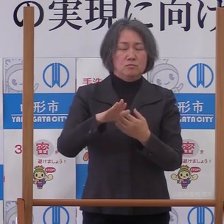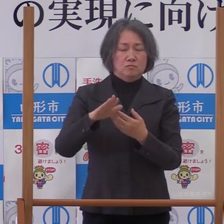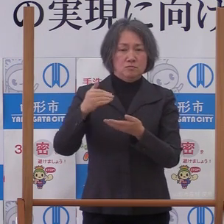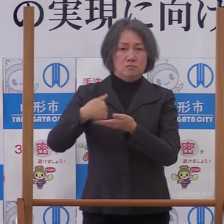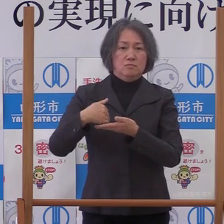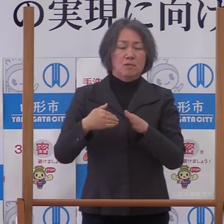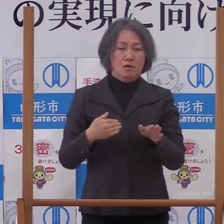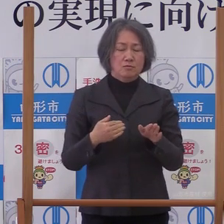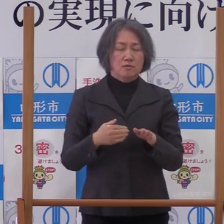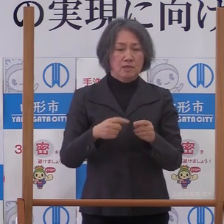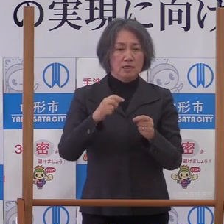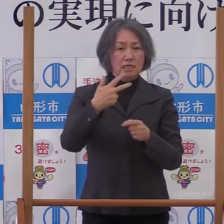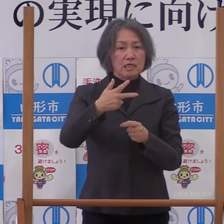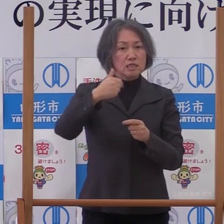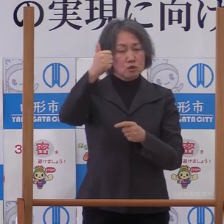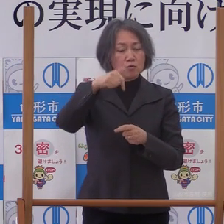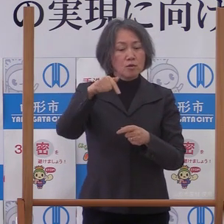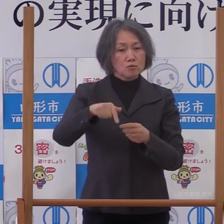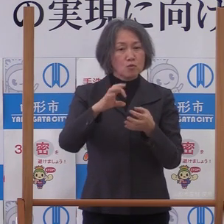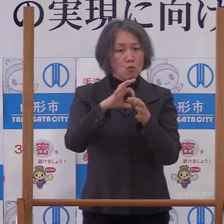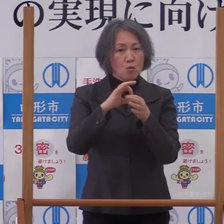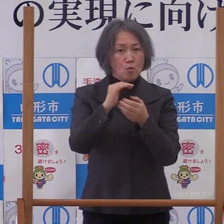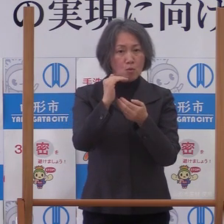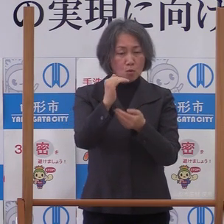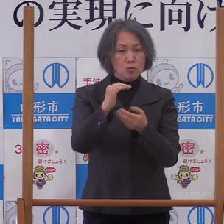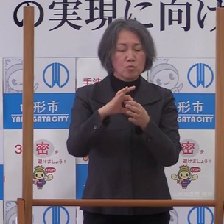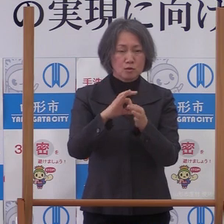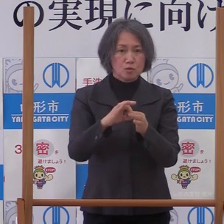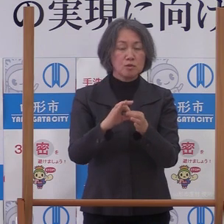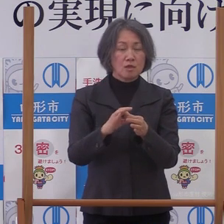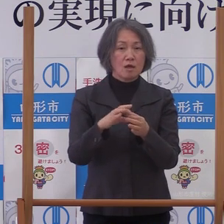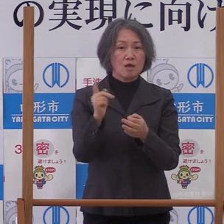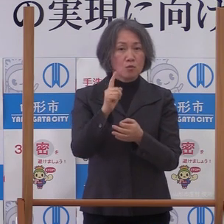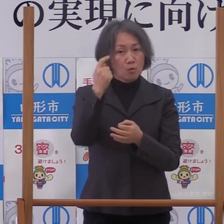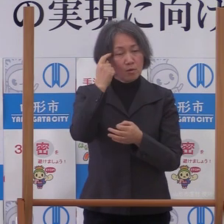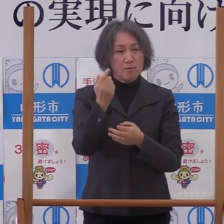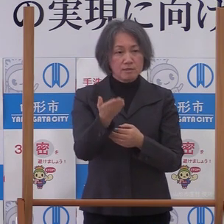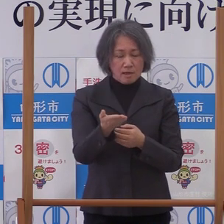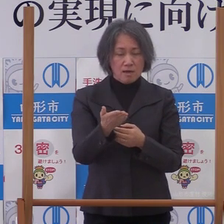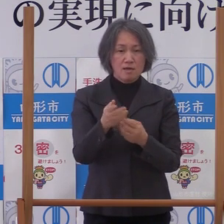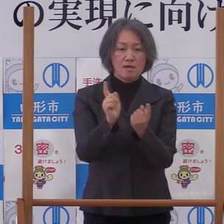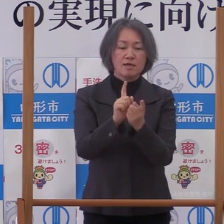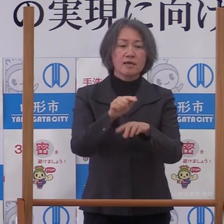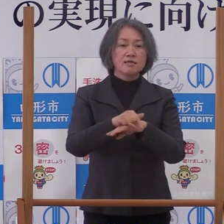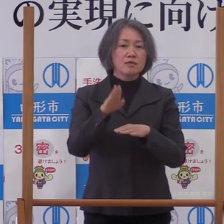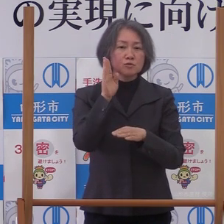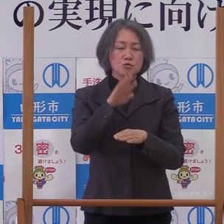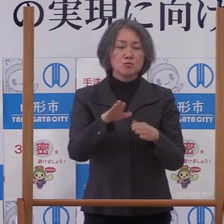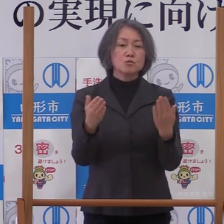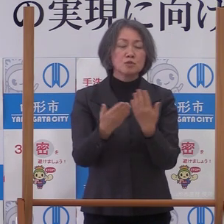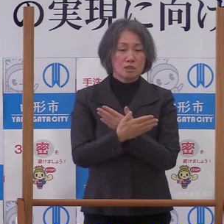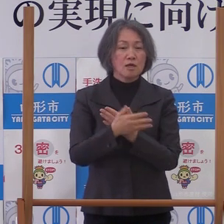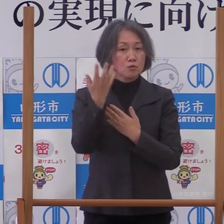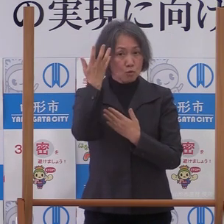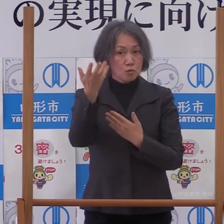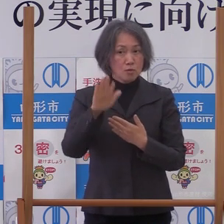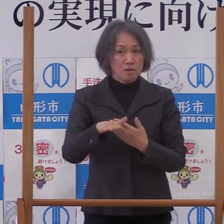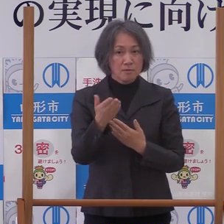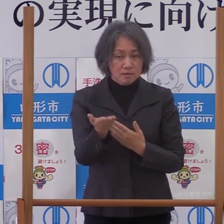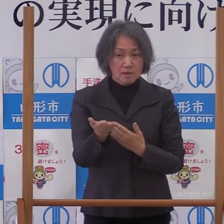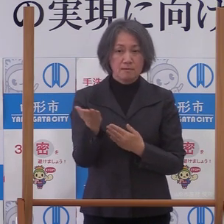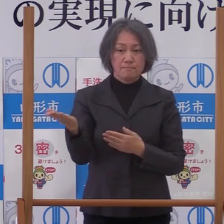この点はどういうふうにお考えでしょうか。より対策が取りやすくなるといったのが一般的な原因かもしれませんけど、